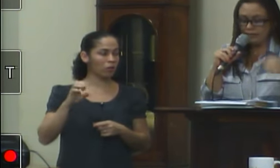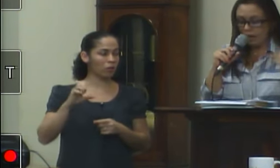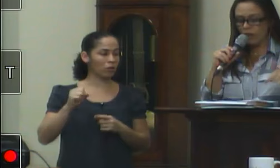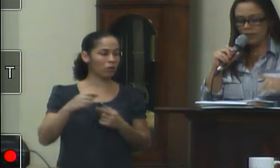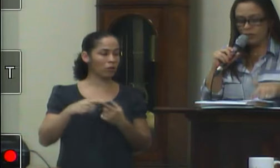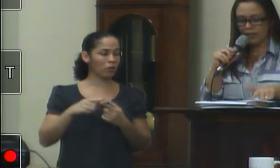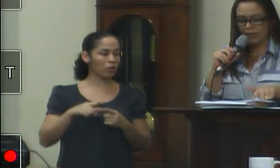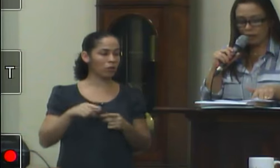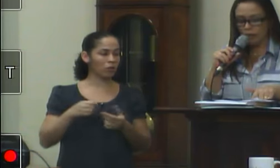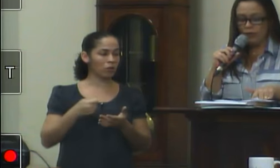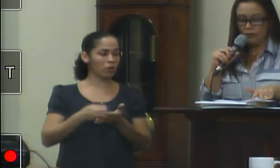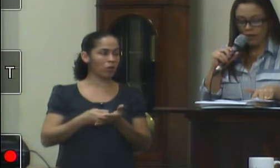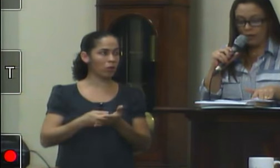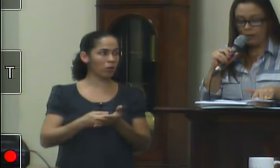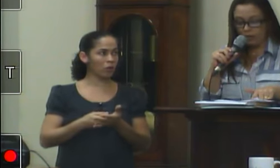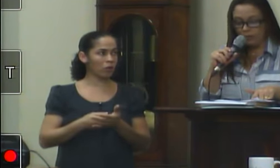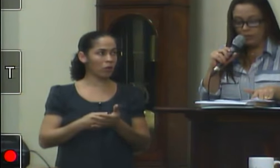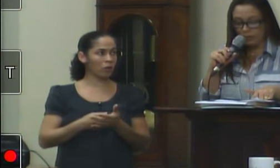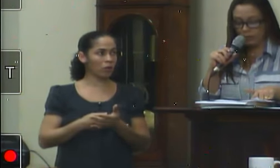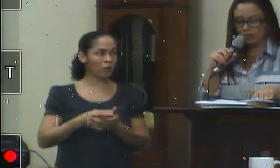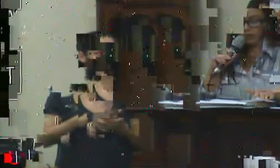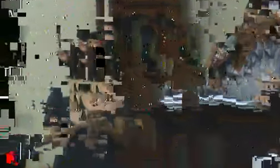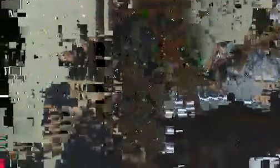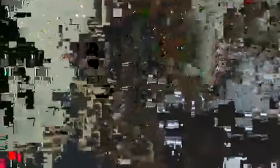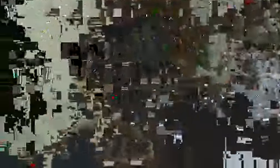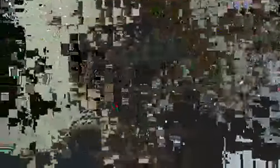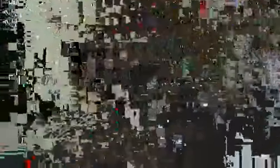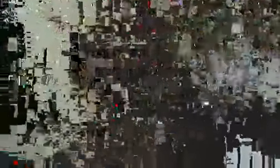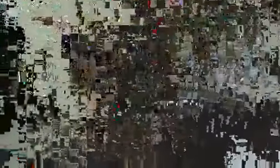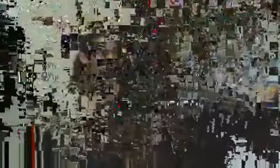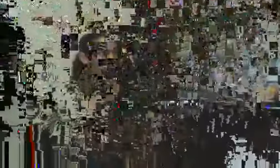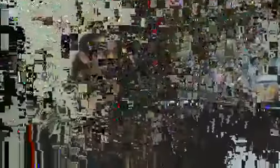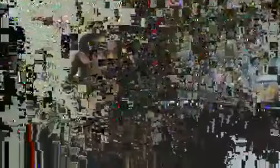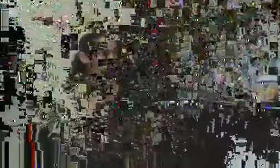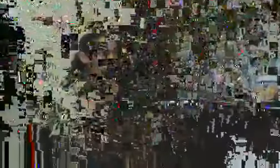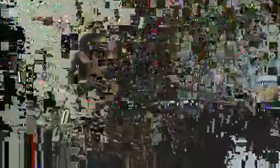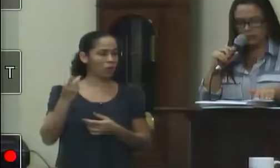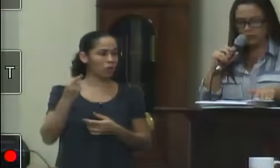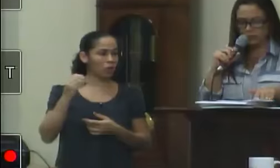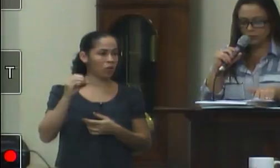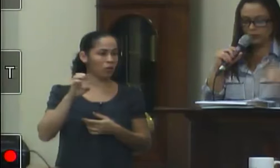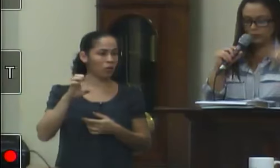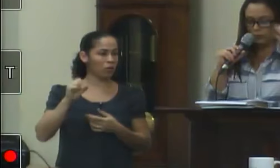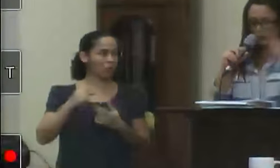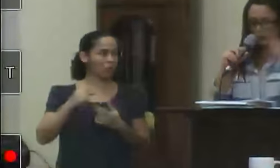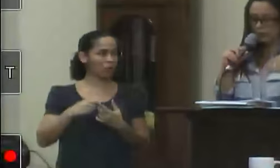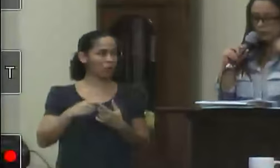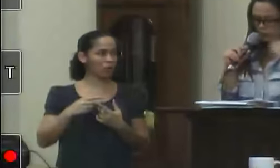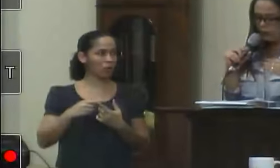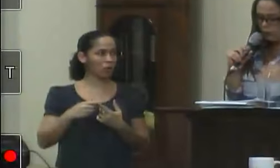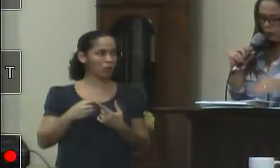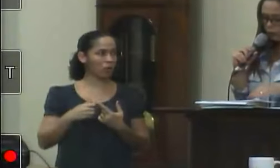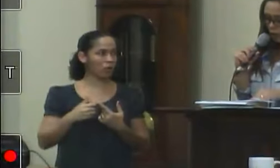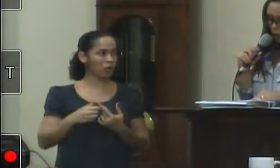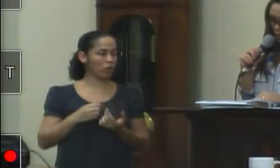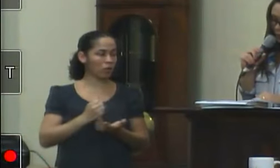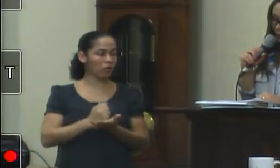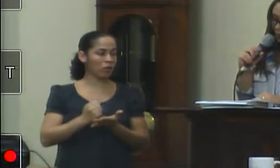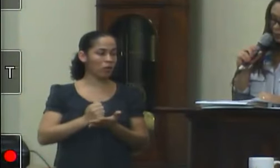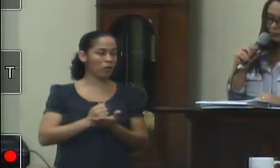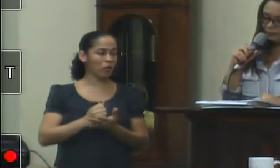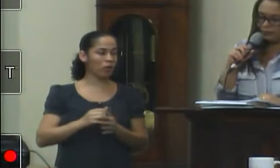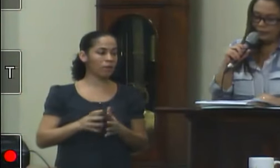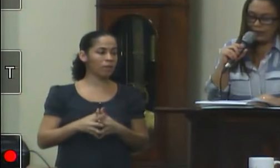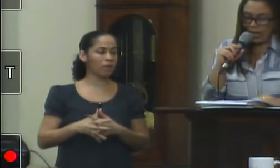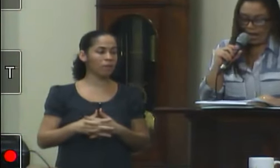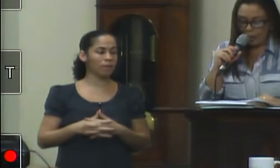R$ 3.796.000 e na hora do pregão veio para R$ 1.414.000, registro de preço, viu, gente? Vai pegando conforme a